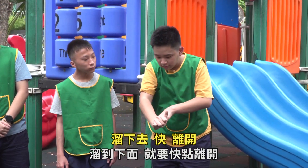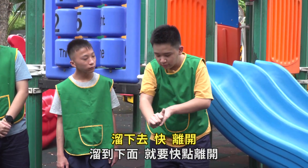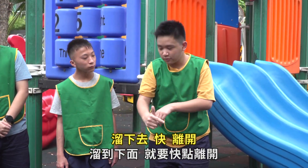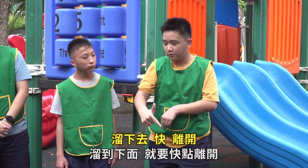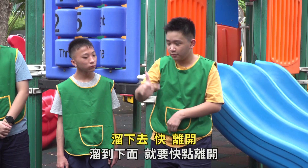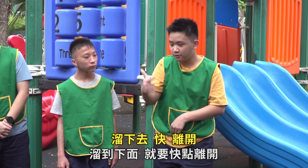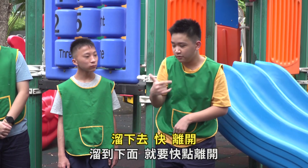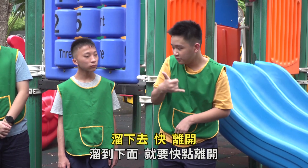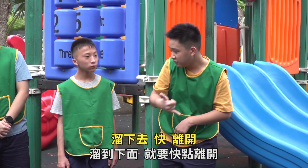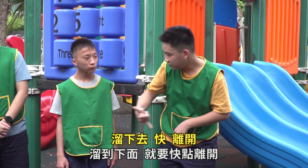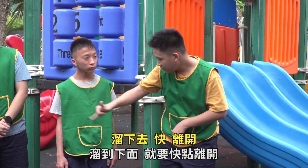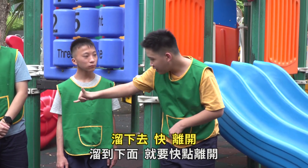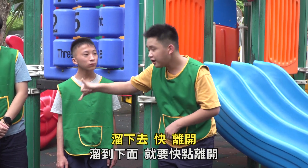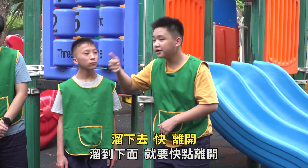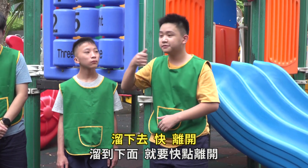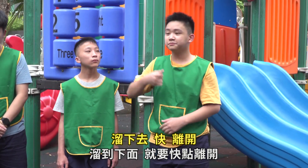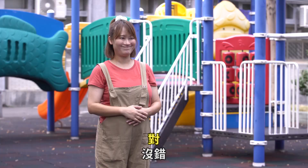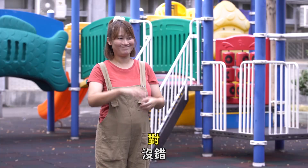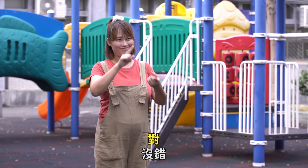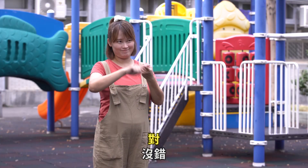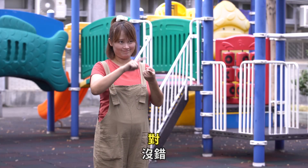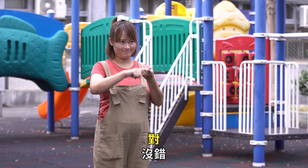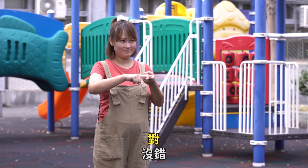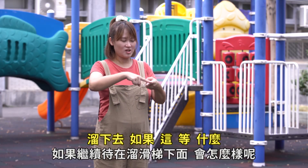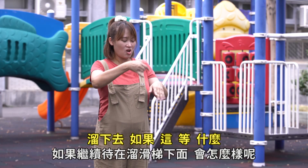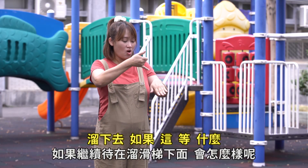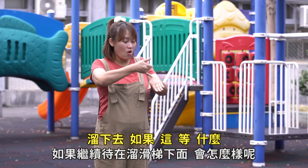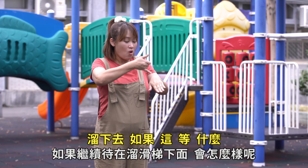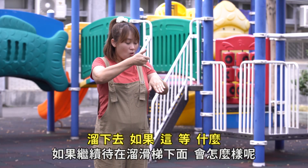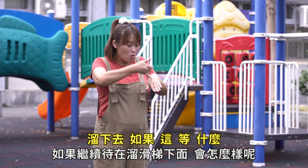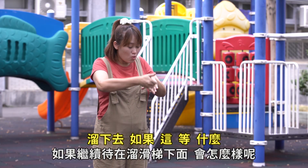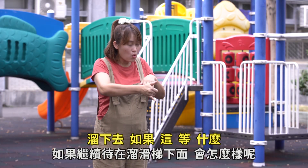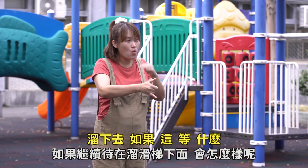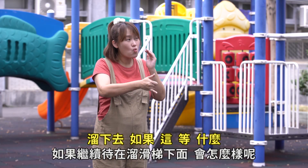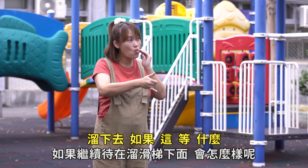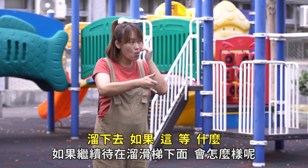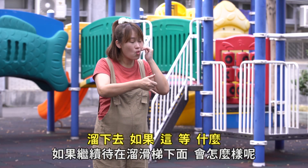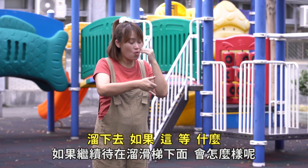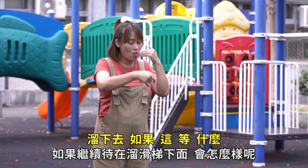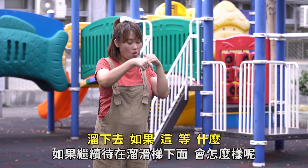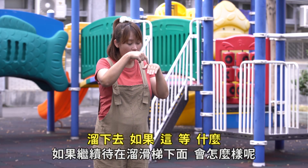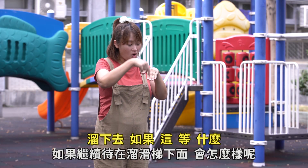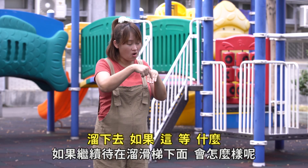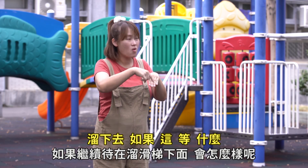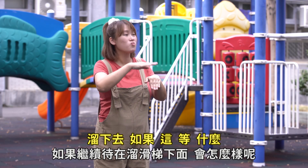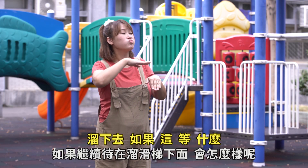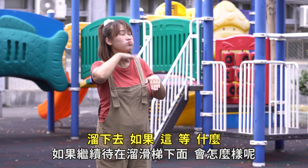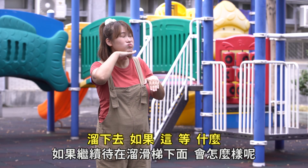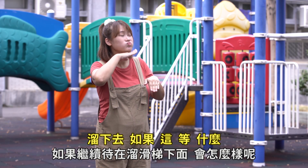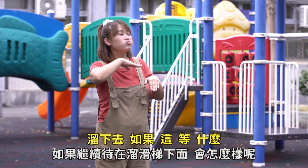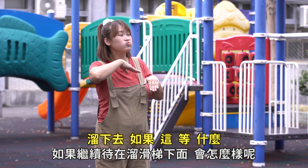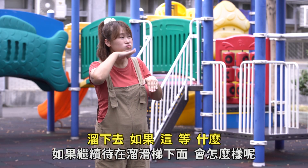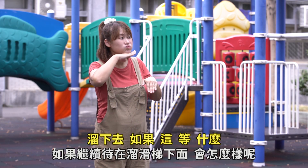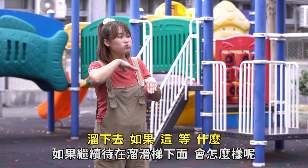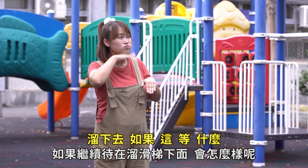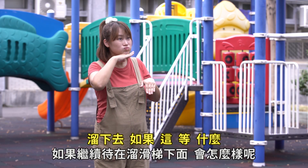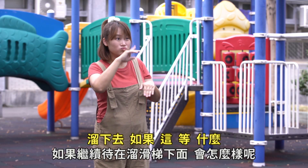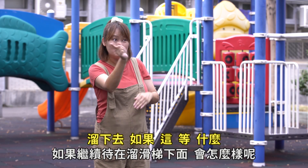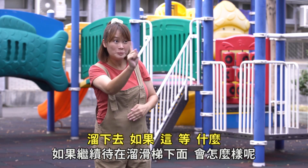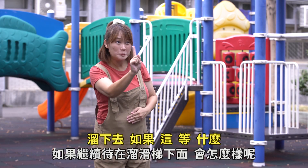下面就要快点离开。 没错，如果继续待在溜滑梯下面，会怎